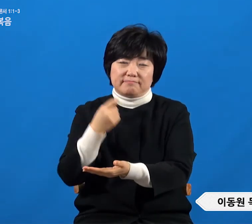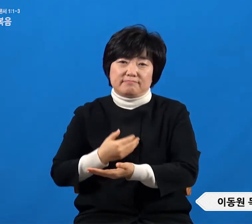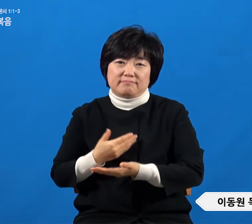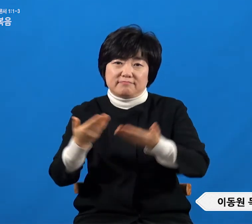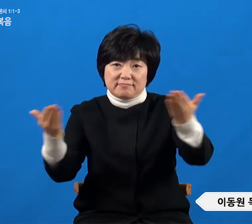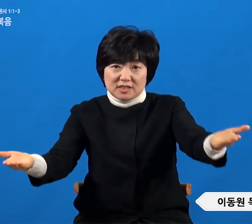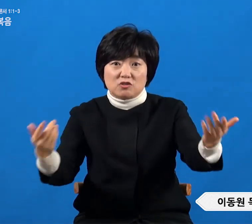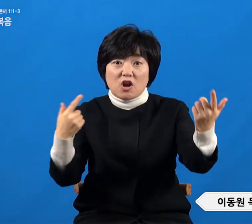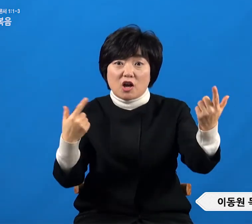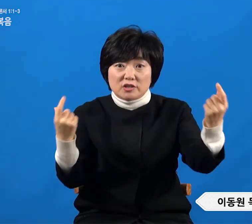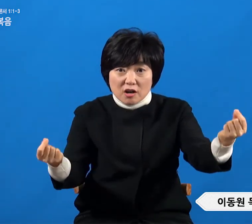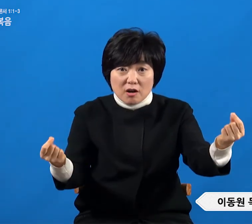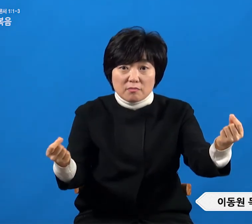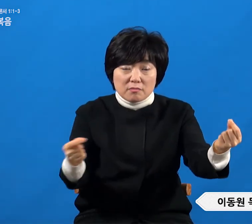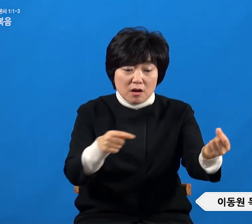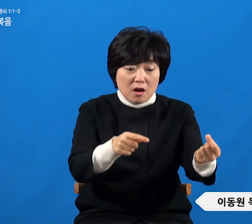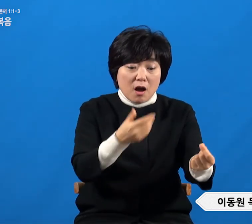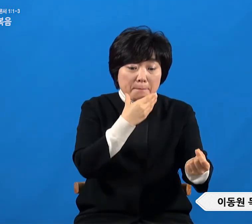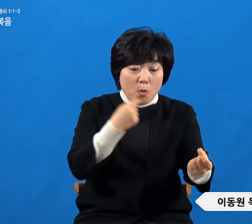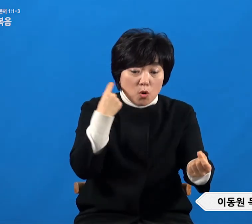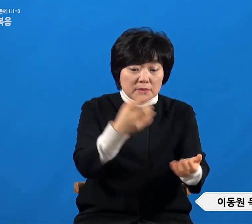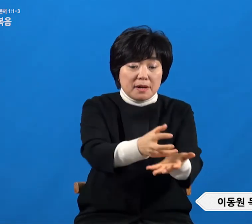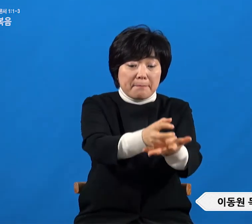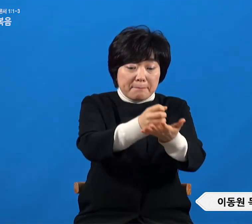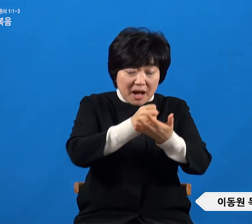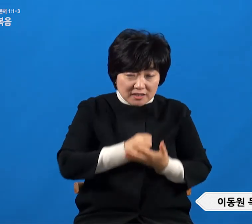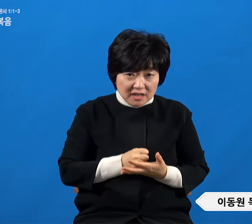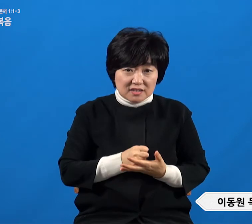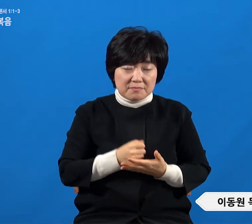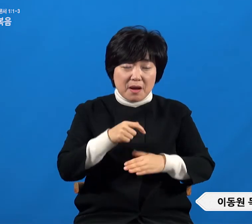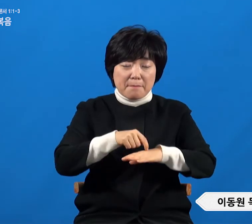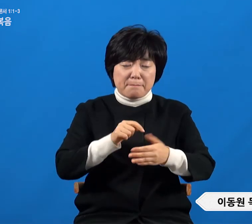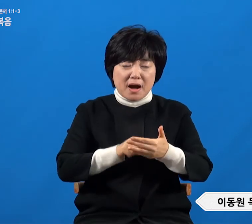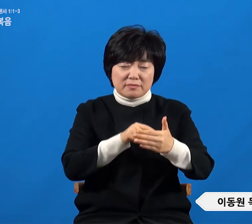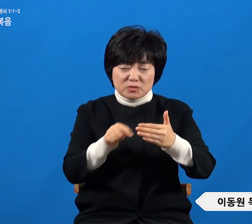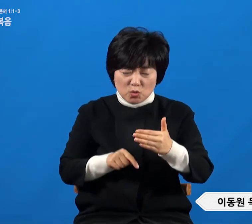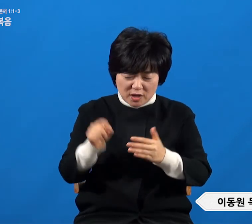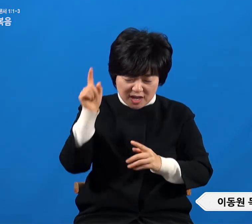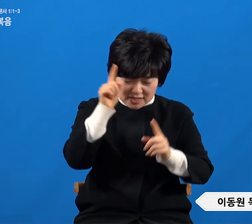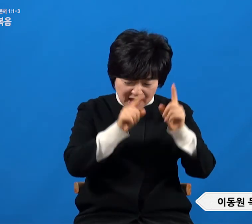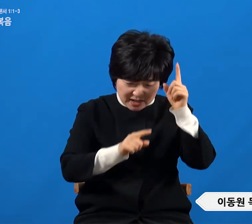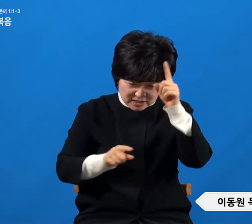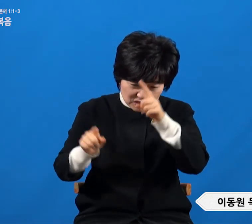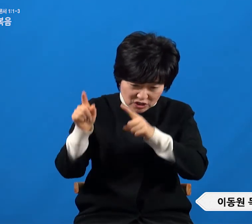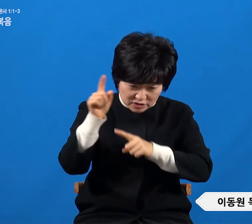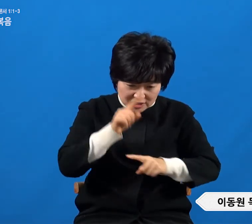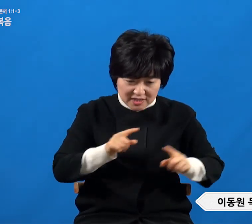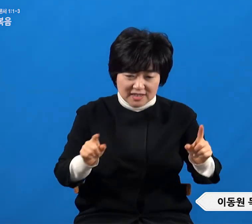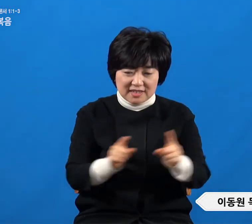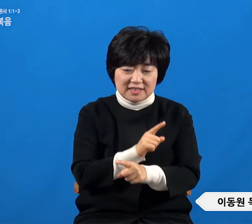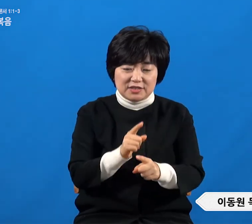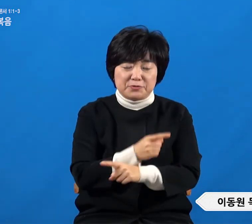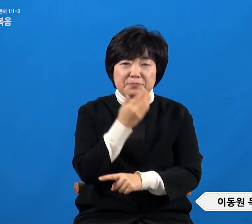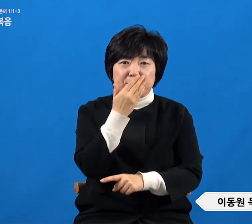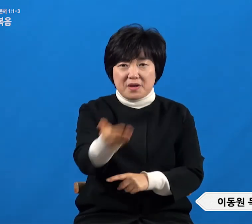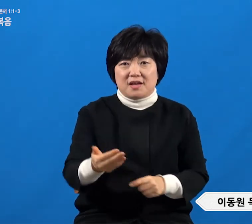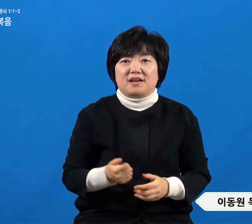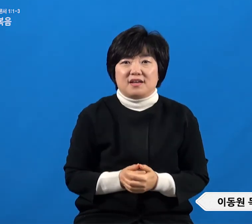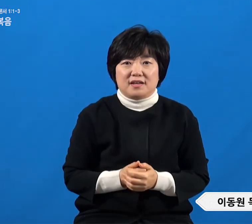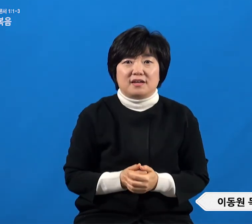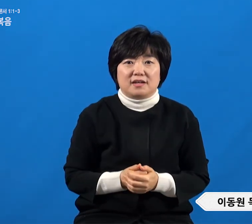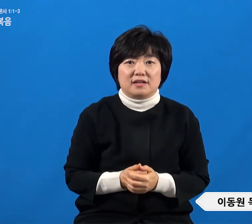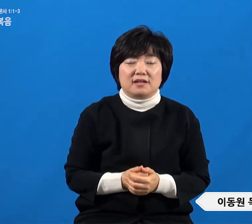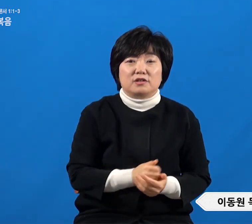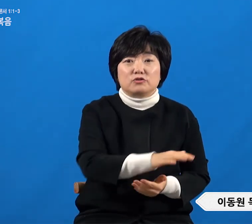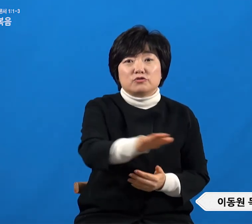복음을 받아들인다면 그들의 가슴 속에 있었던 예리하고 깊은 상처들이 치료될 것입니다. 그리고